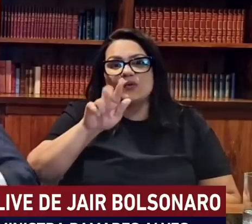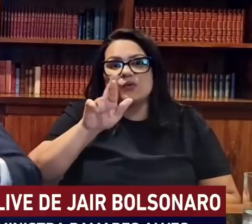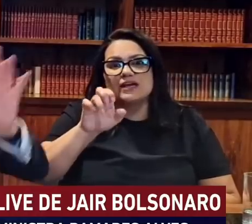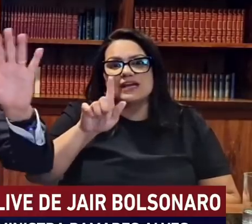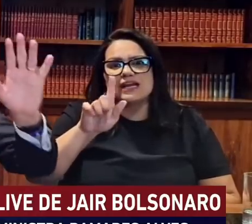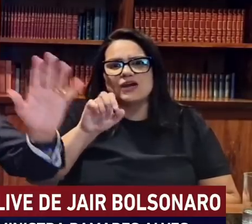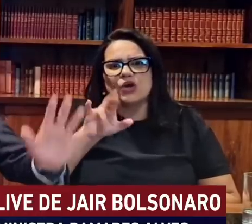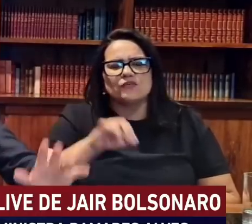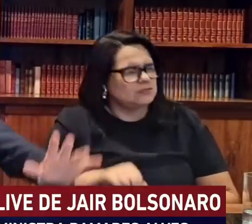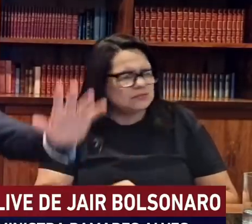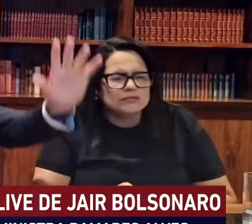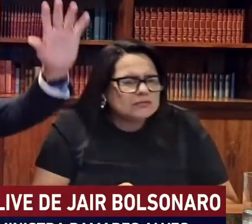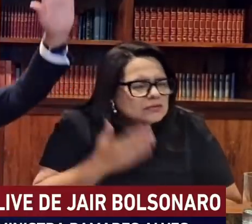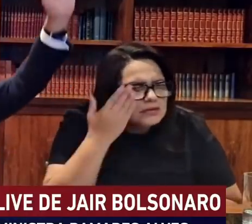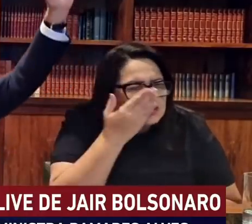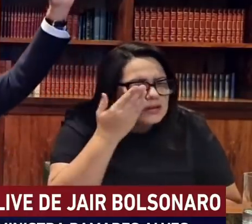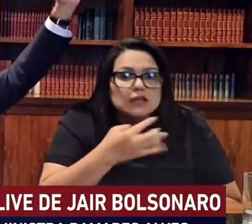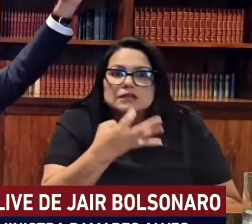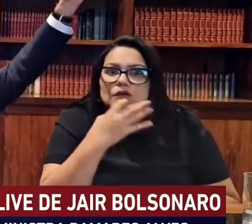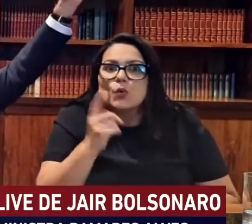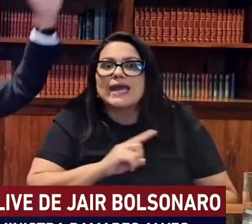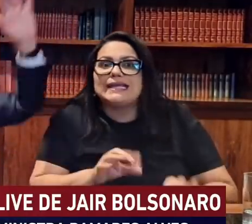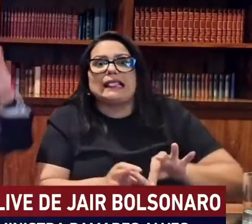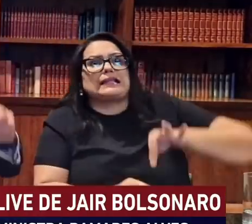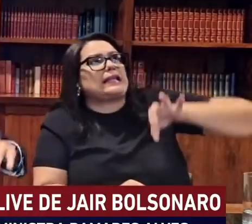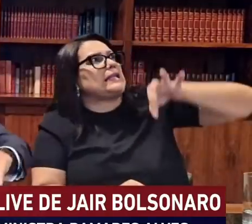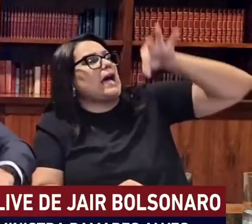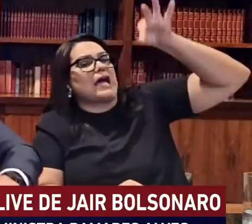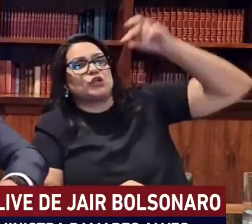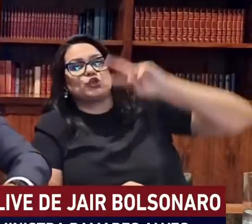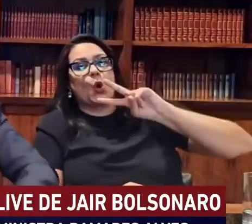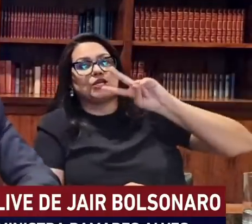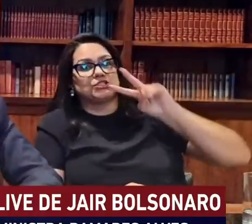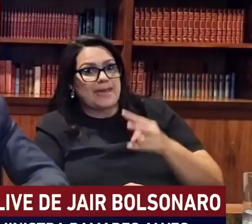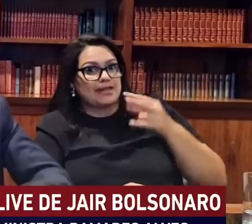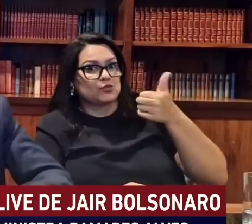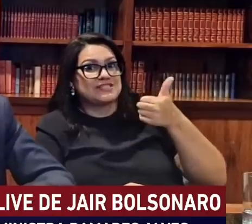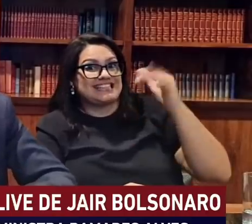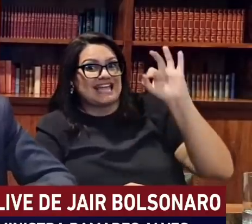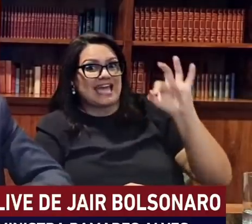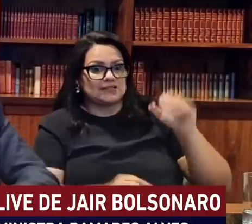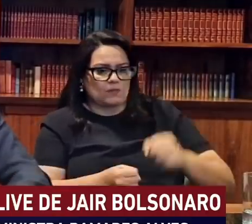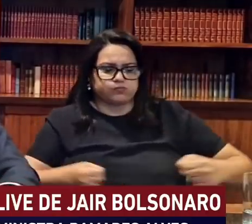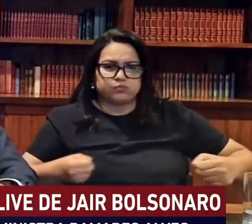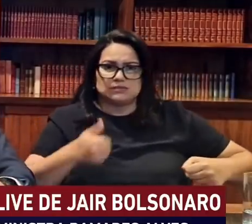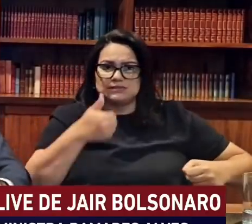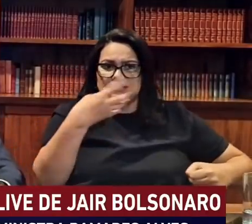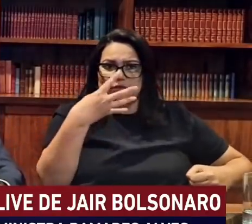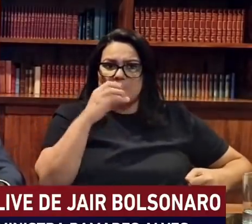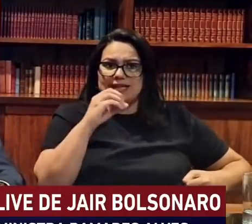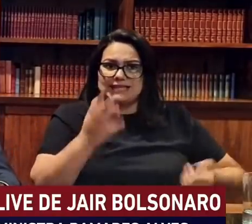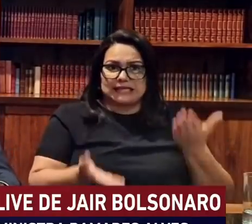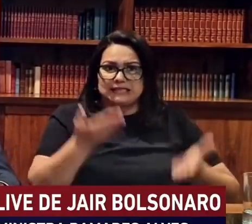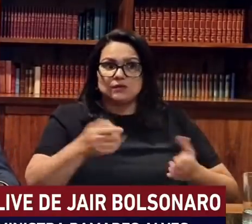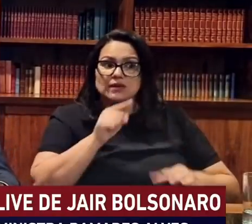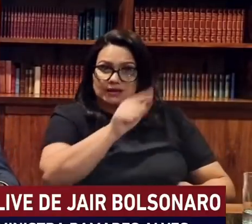quem é ele? Que bicho esse? Que tá, o animal tem 2,10 metros de altura, 150, 140 quilos. Bem, ele